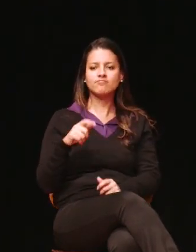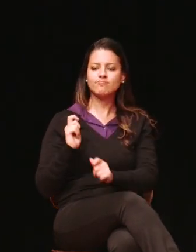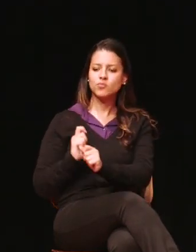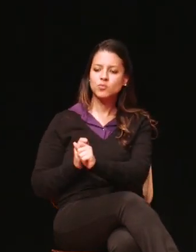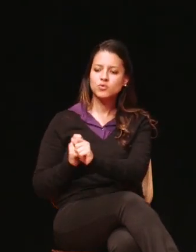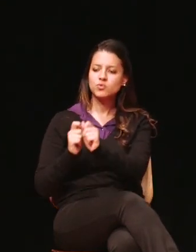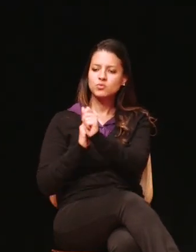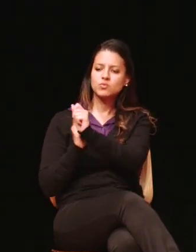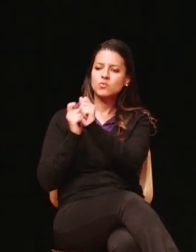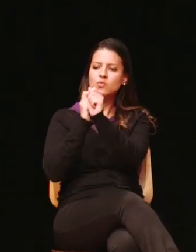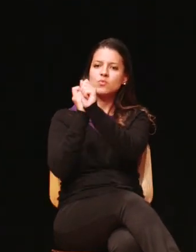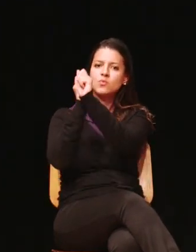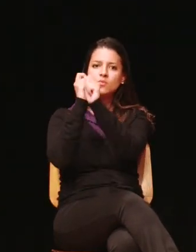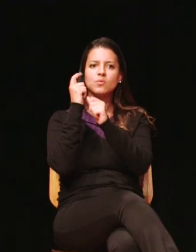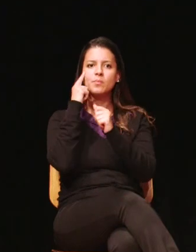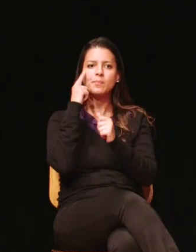pensou.